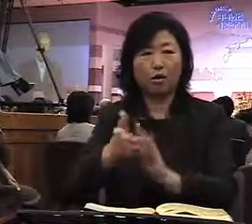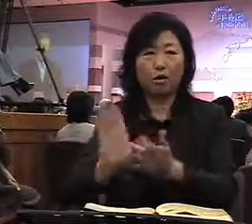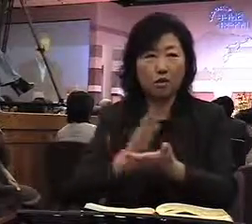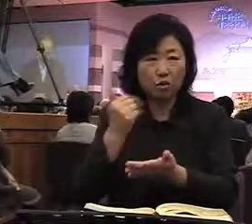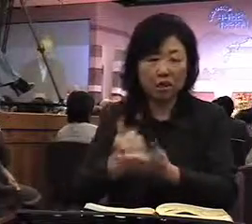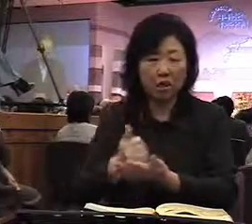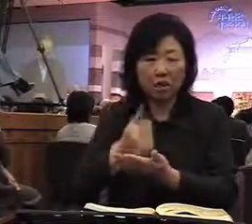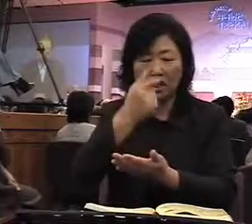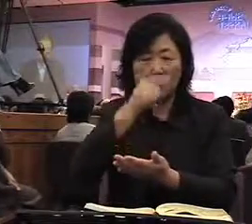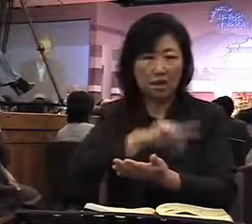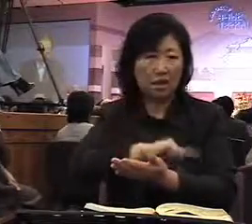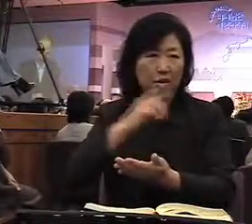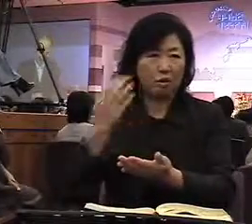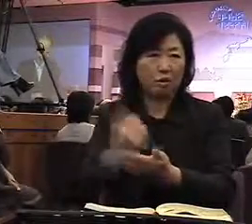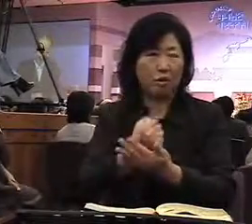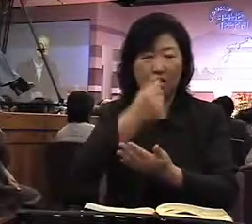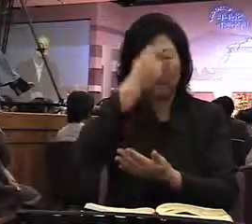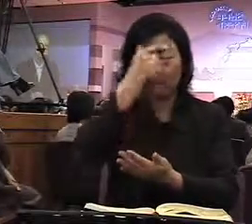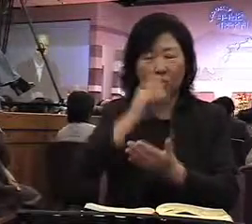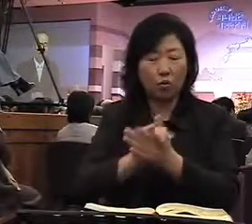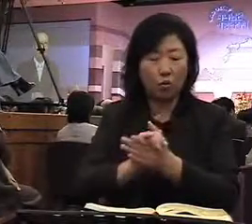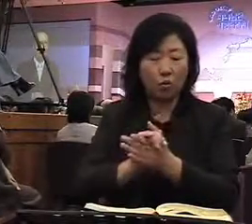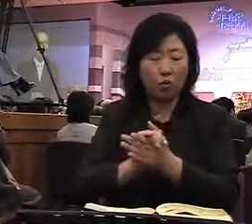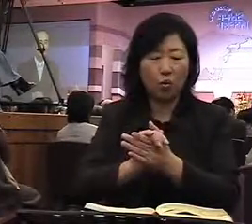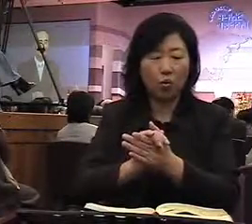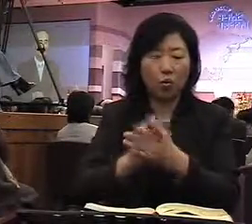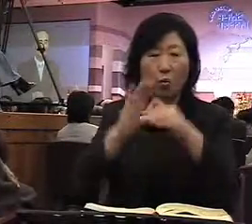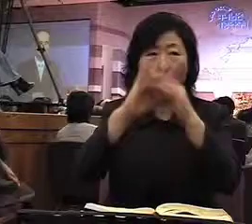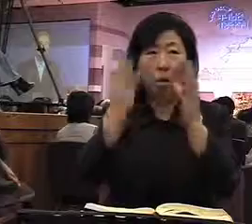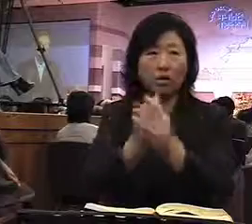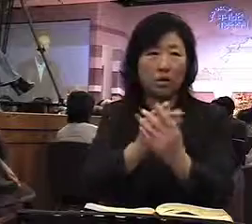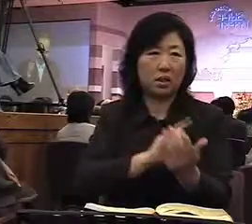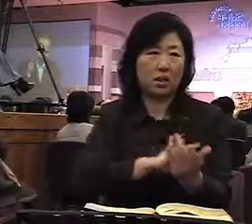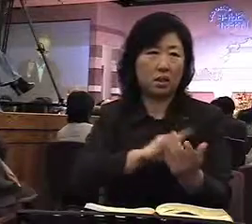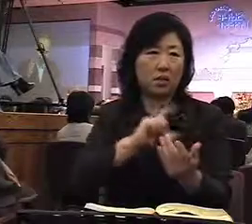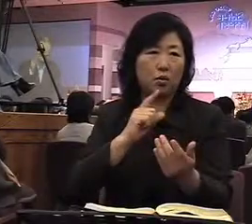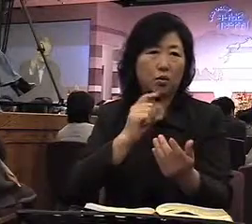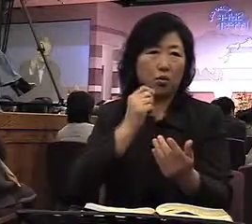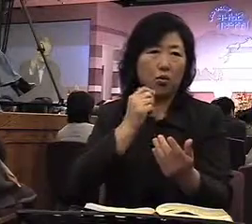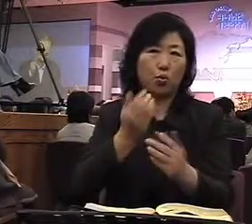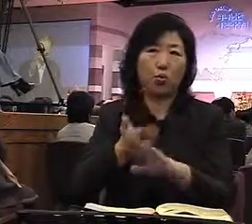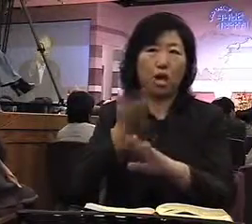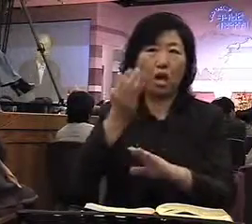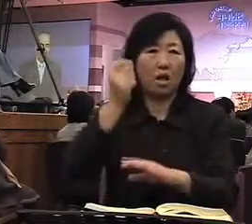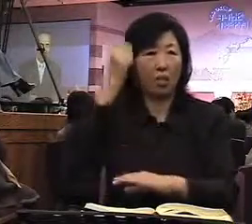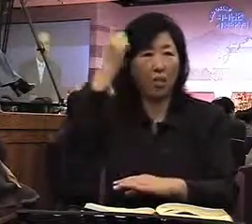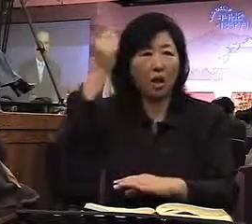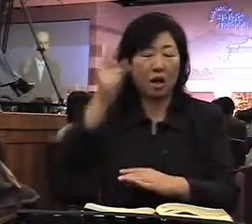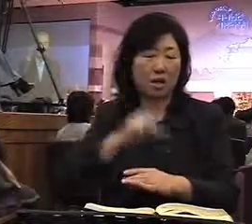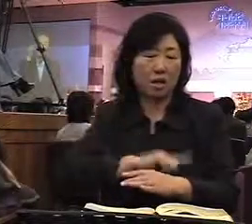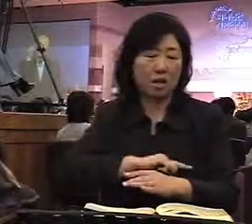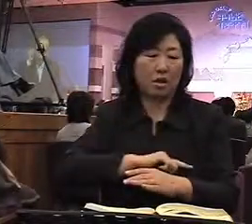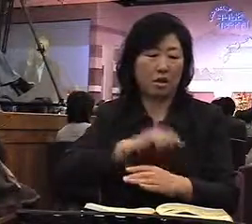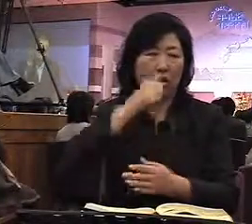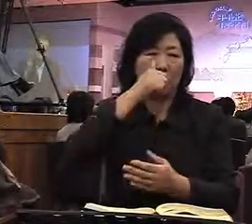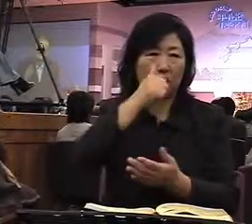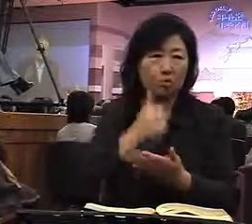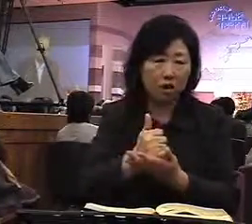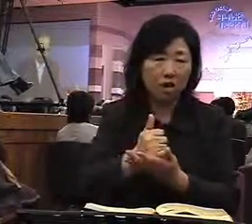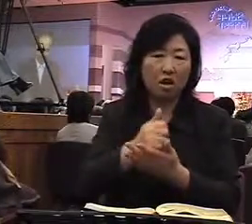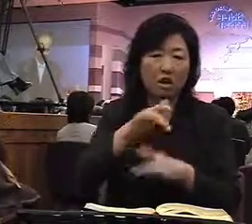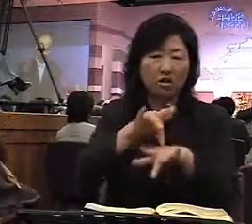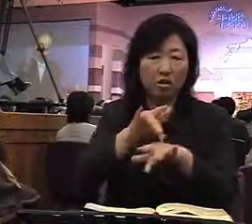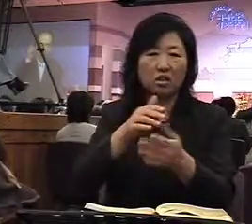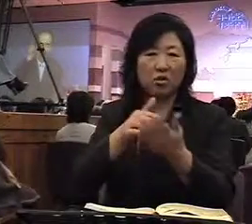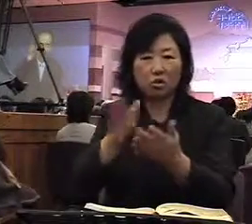이름으로 기도하는 겁니다. 빌립보서 2장 10절에 보니까 모든 이름 위에 뛰어난 이름, 주의 이름으로 귀신을